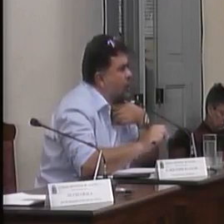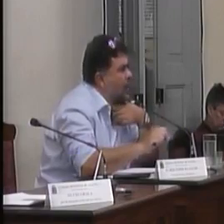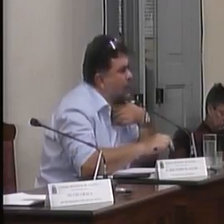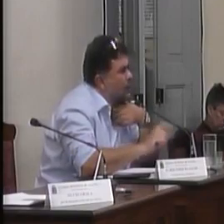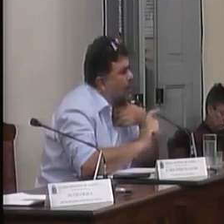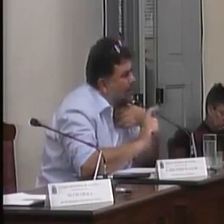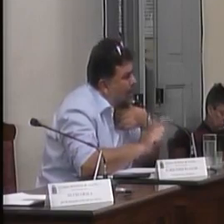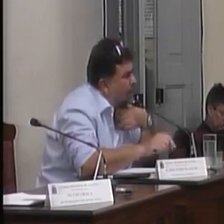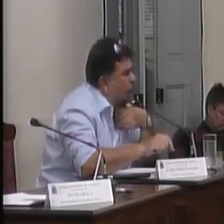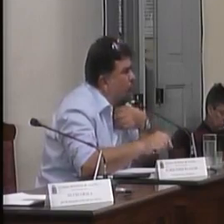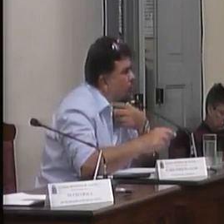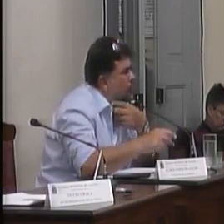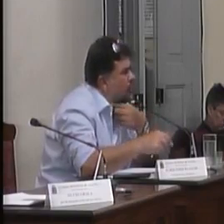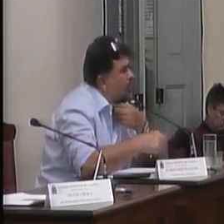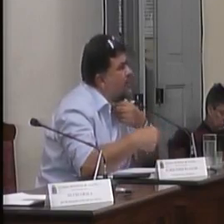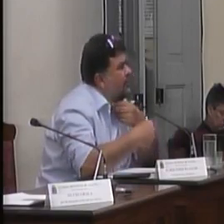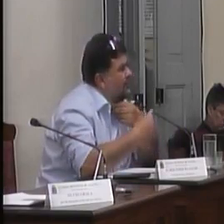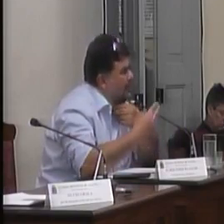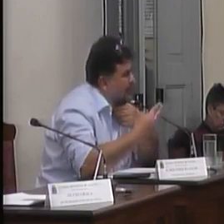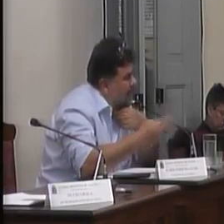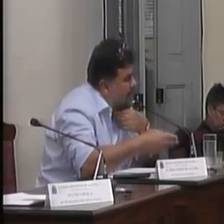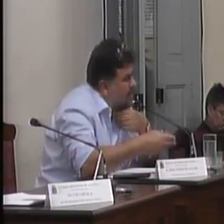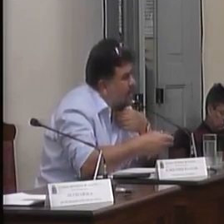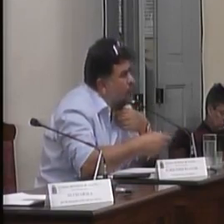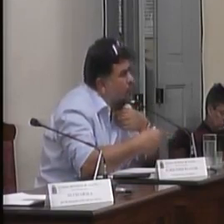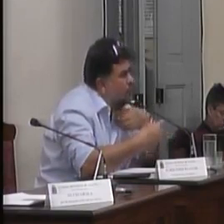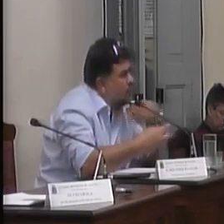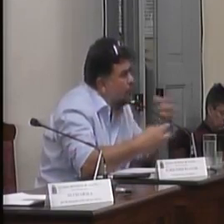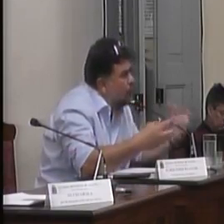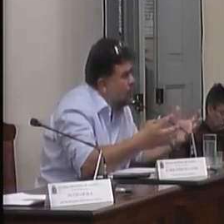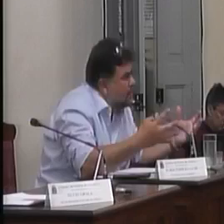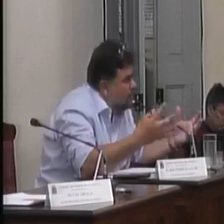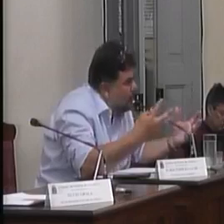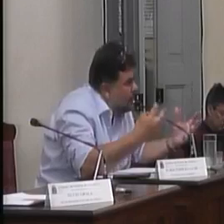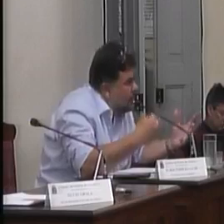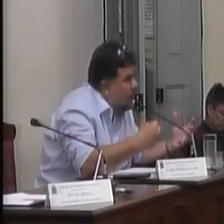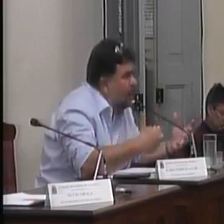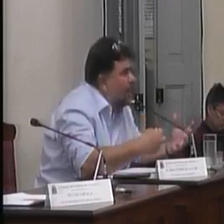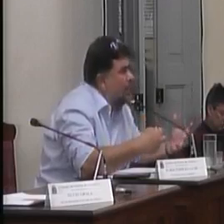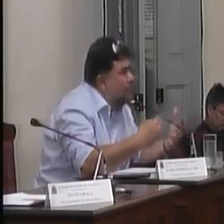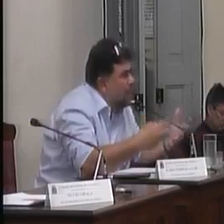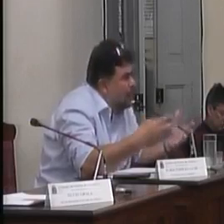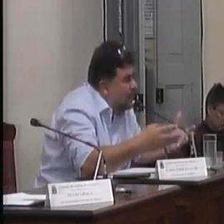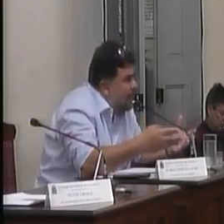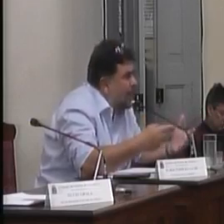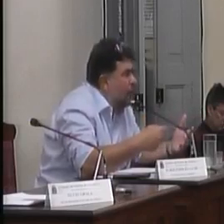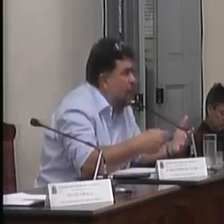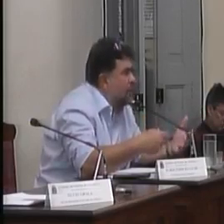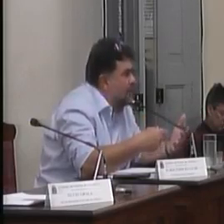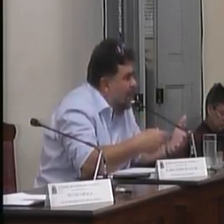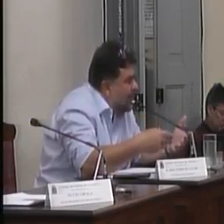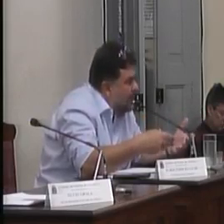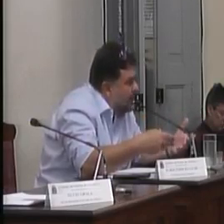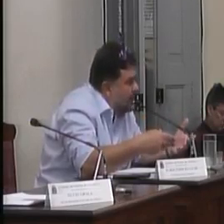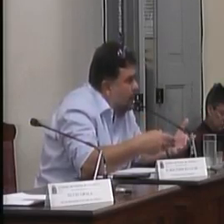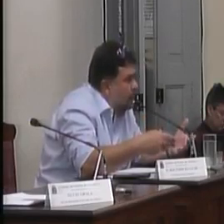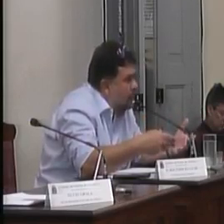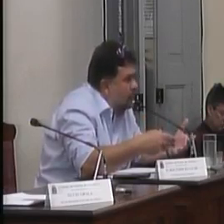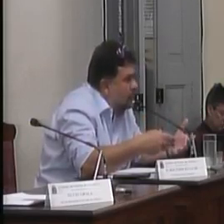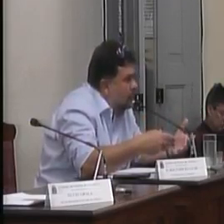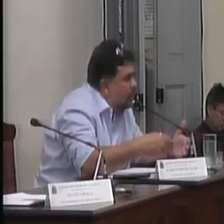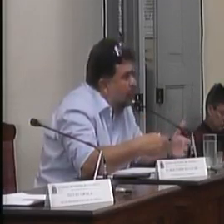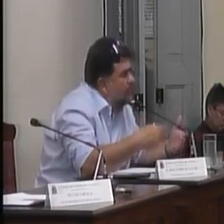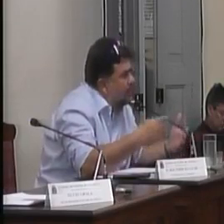cartão de crédito, como é que está isso? Que o município também já vai para 3 anos e o município não conseguiu implementar realmente essa